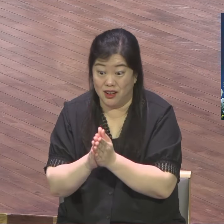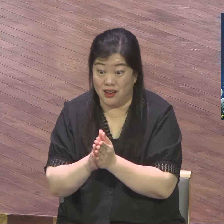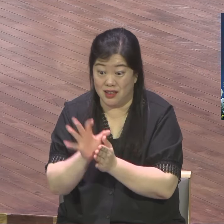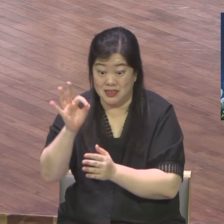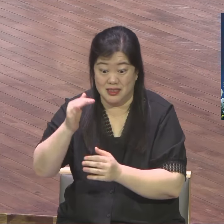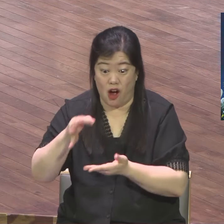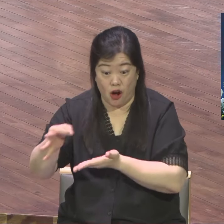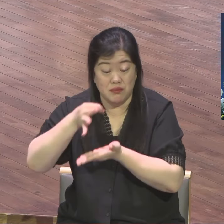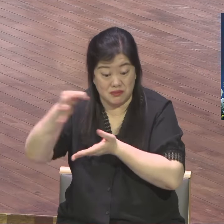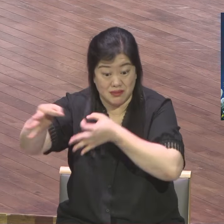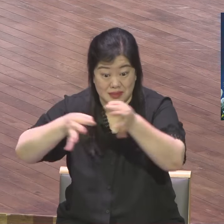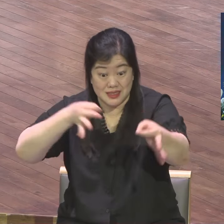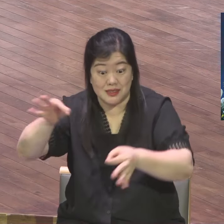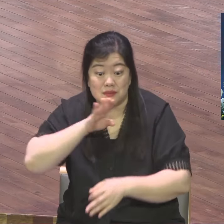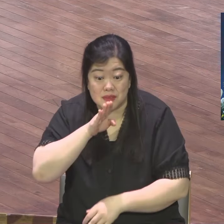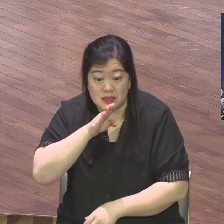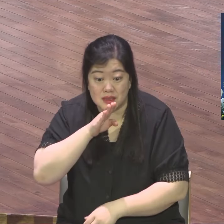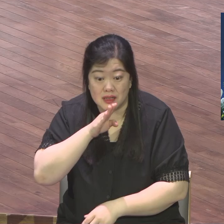돌리는 거 없잖아요.